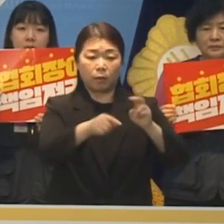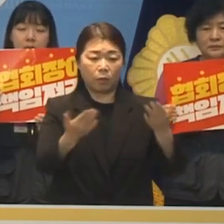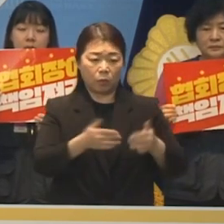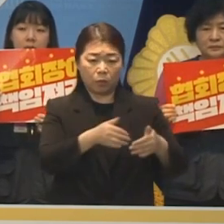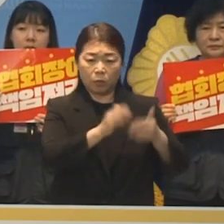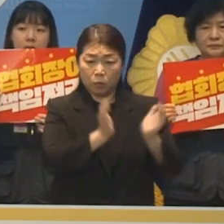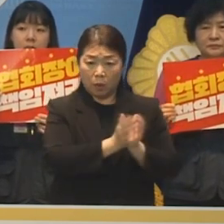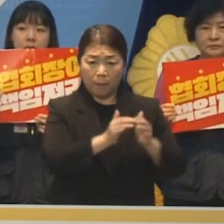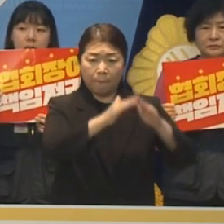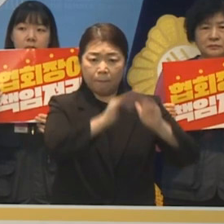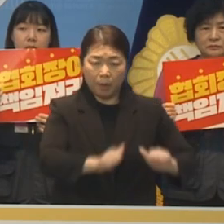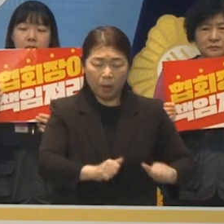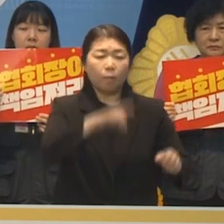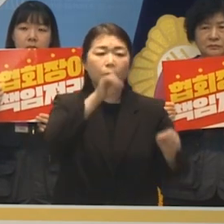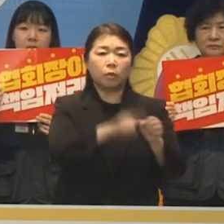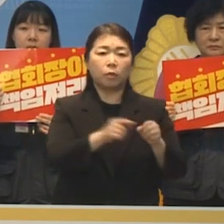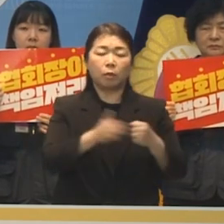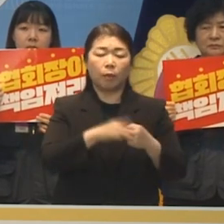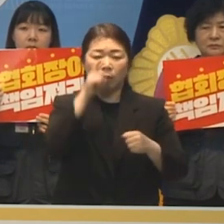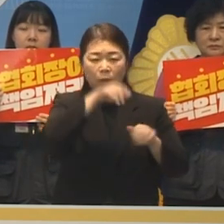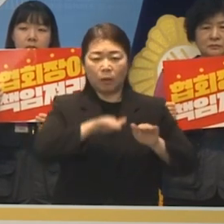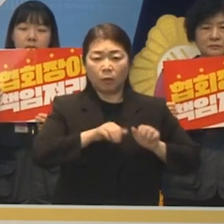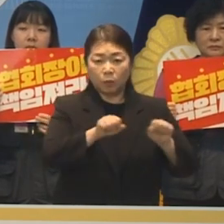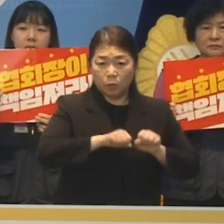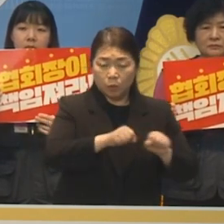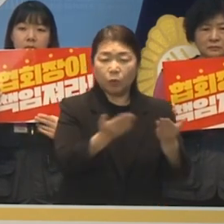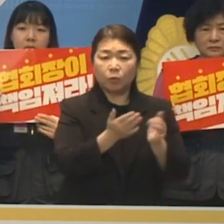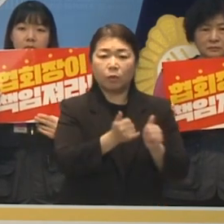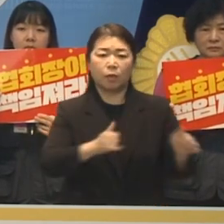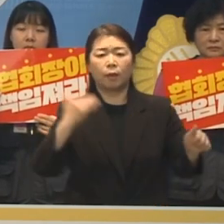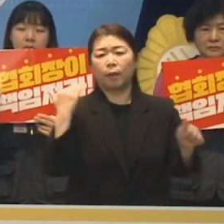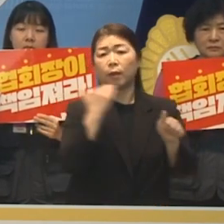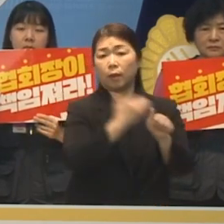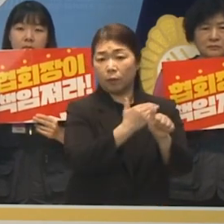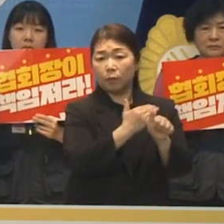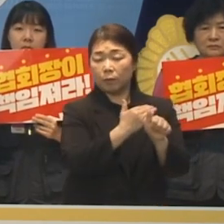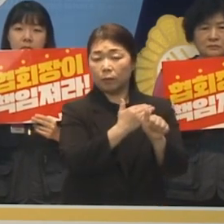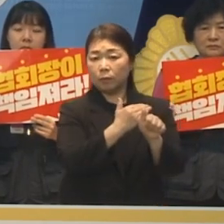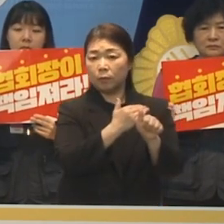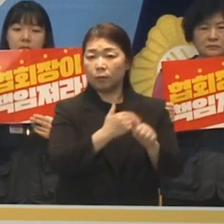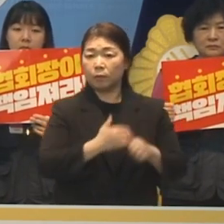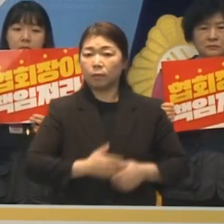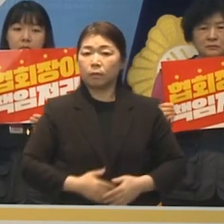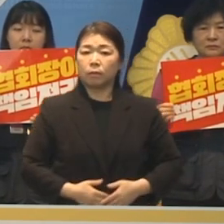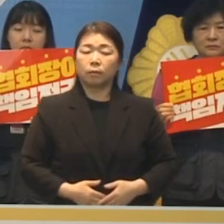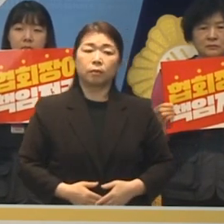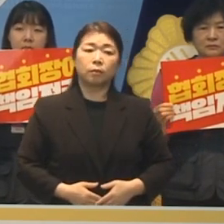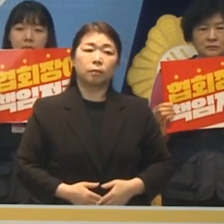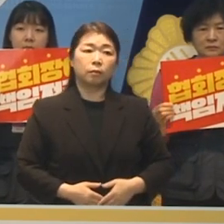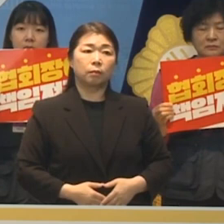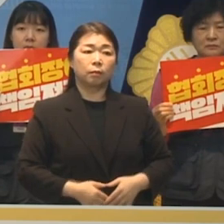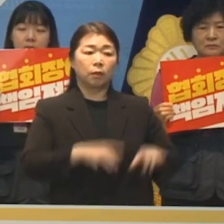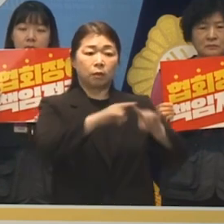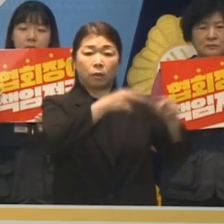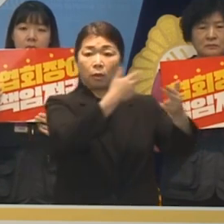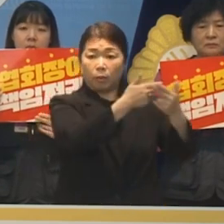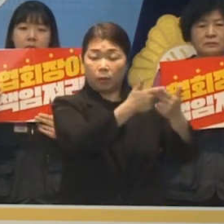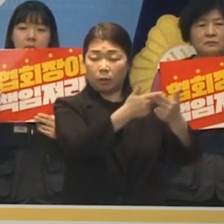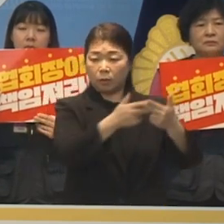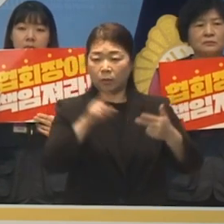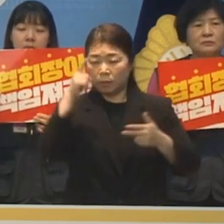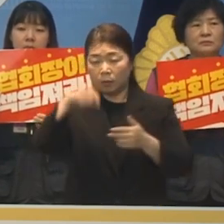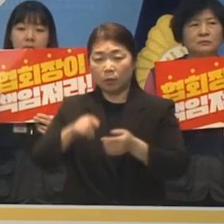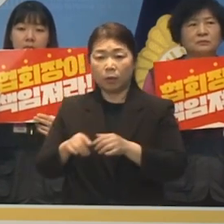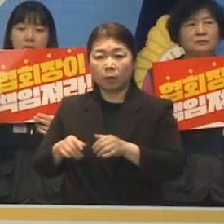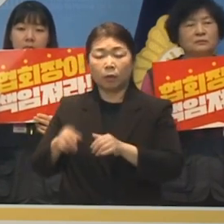노동조합을 와해시키고자 미화 노동자를 해고한 것이다. 협회는 이전 용역업체인